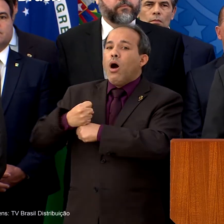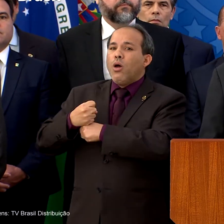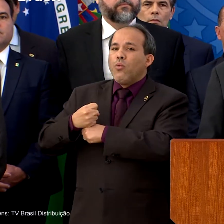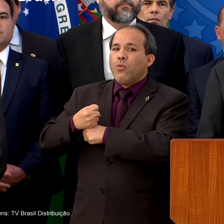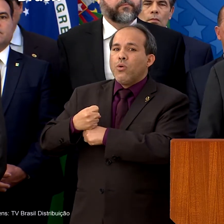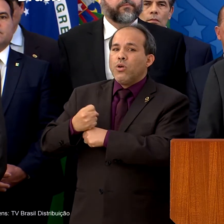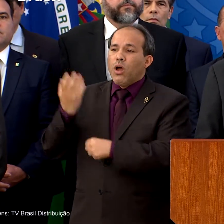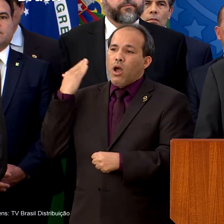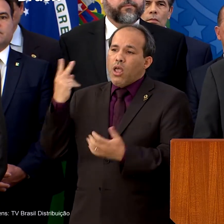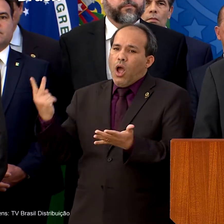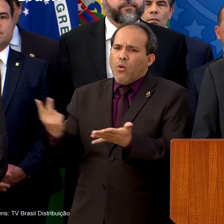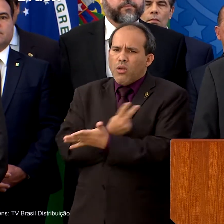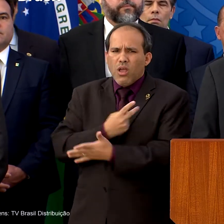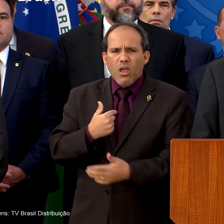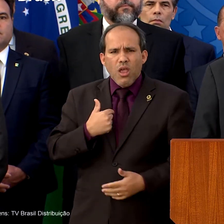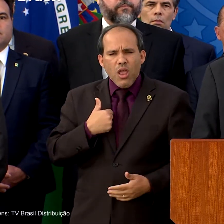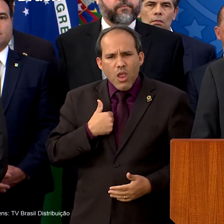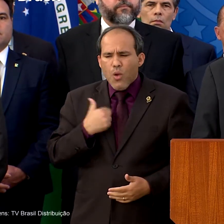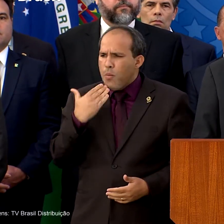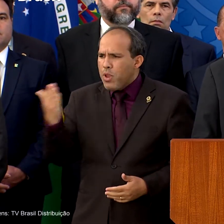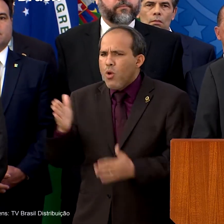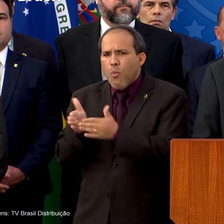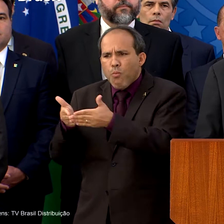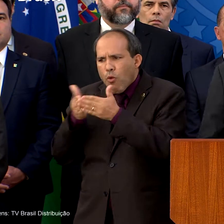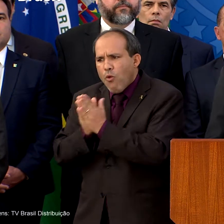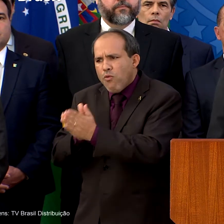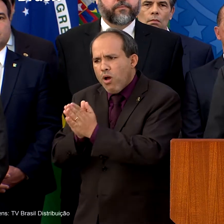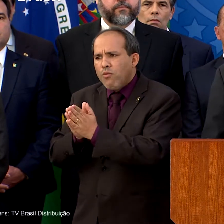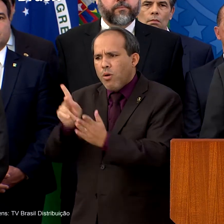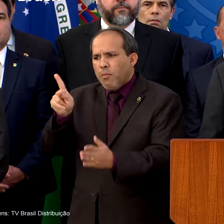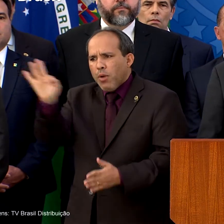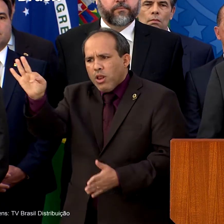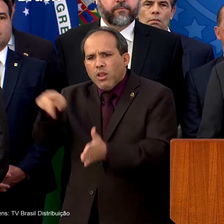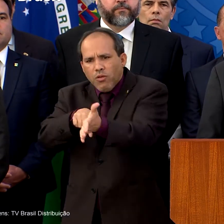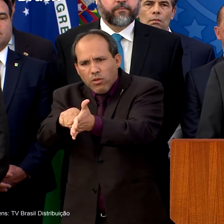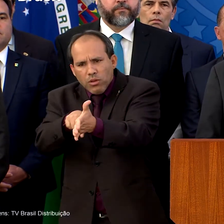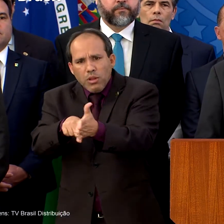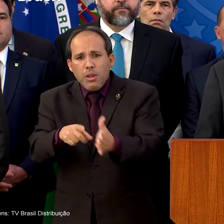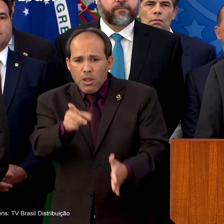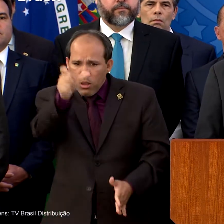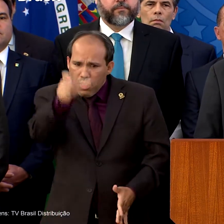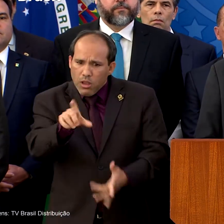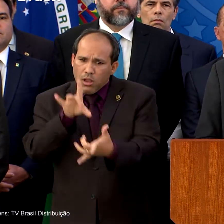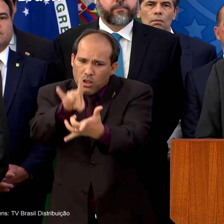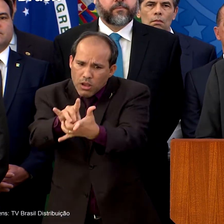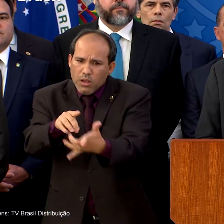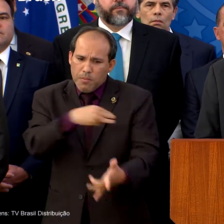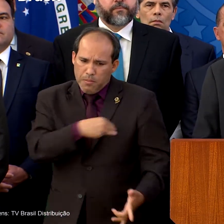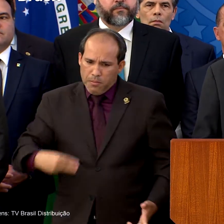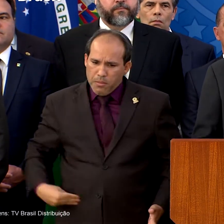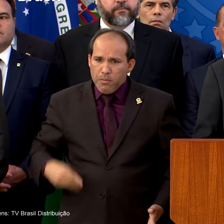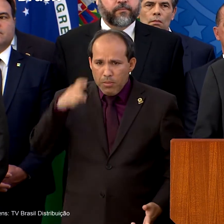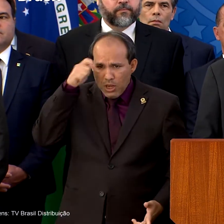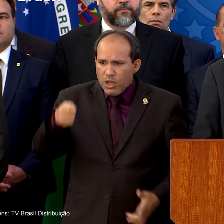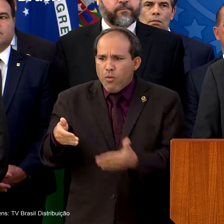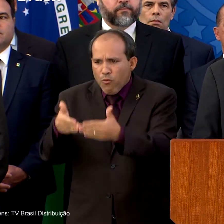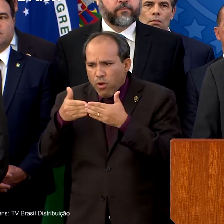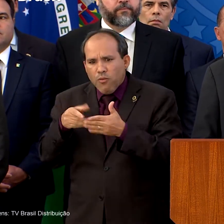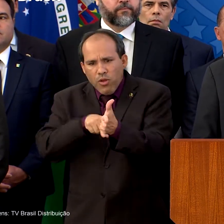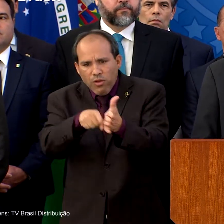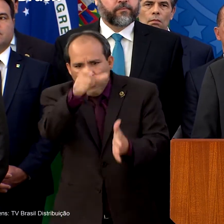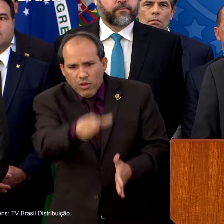um ano atrás é exigida por isso eu federal muito via ser o ministro para que esse porteiro fosse